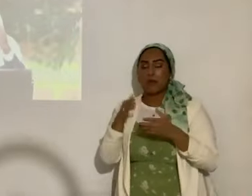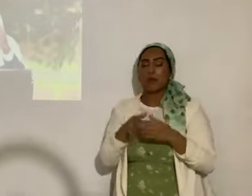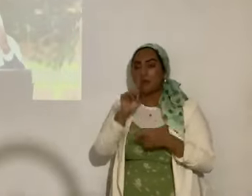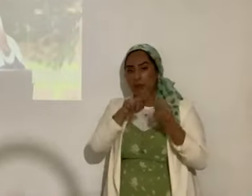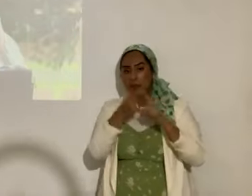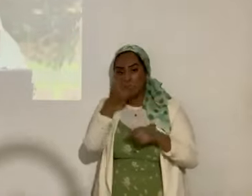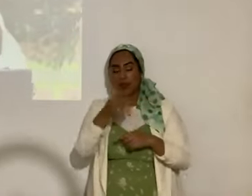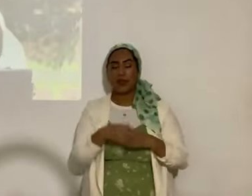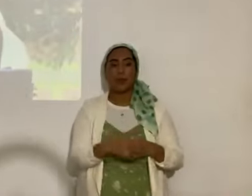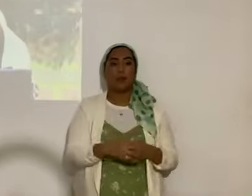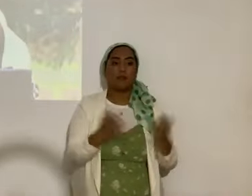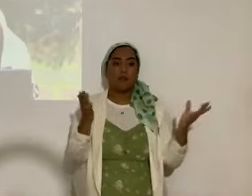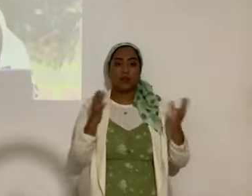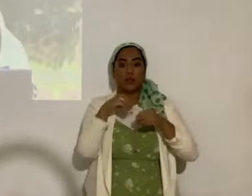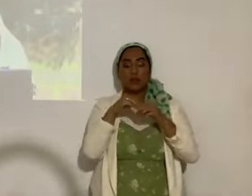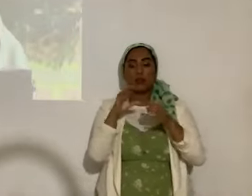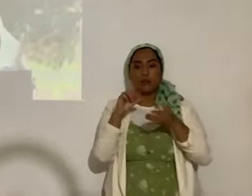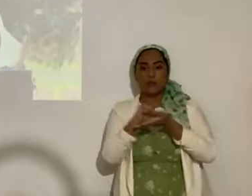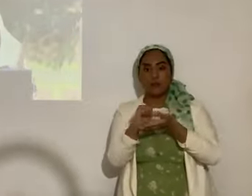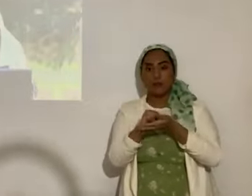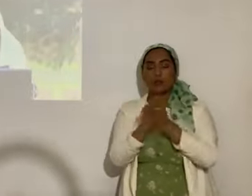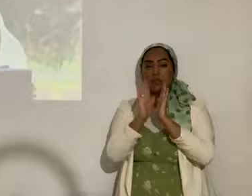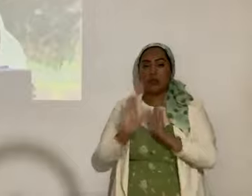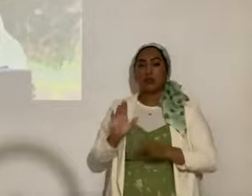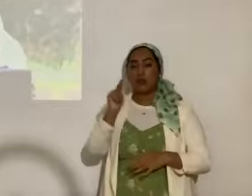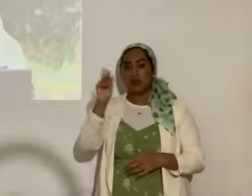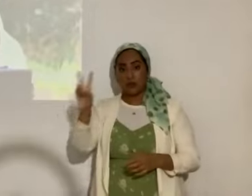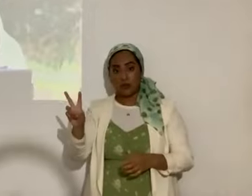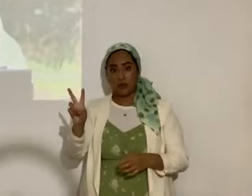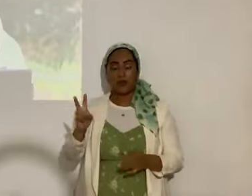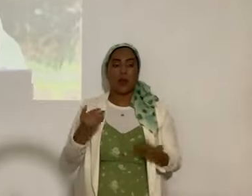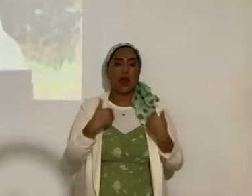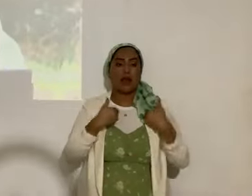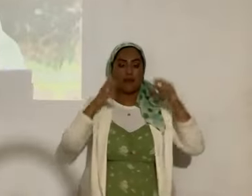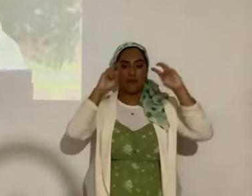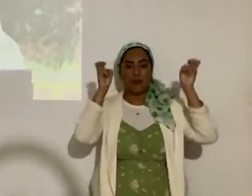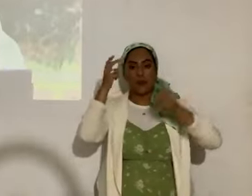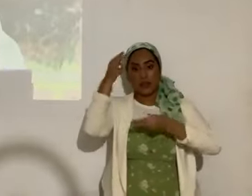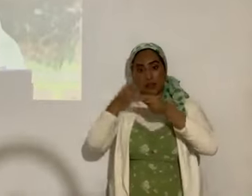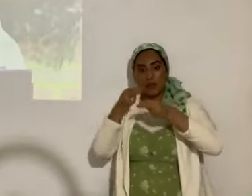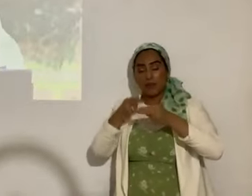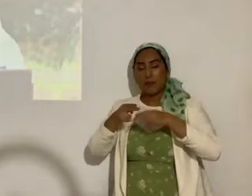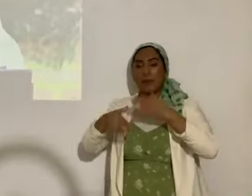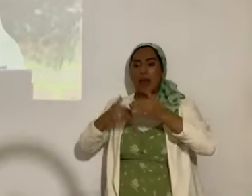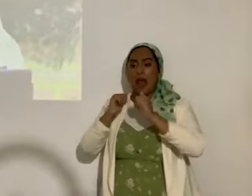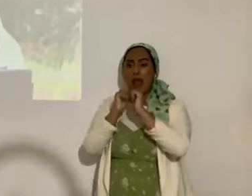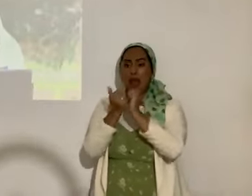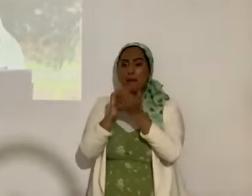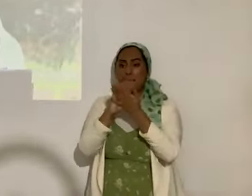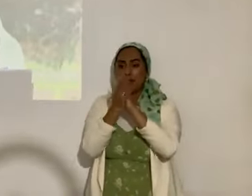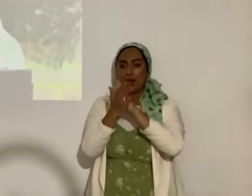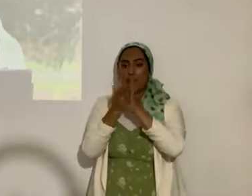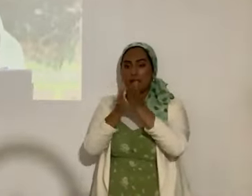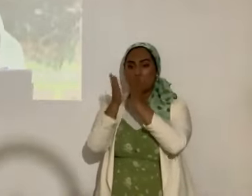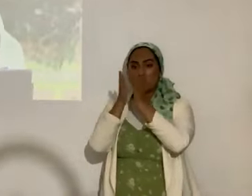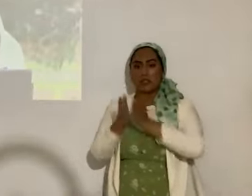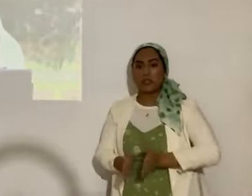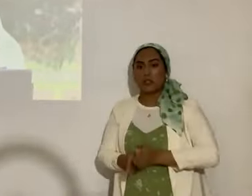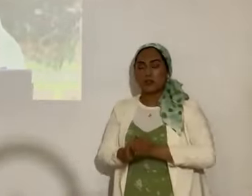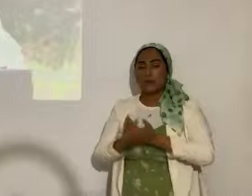amiga que estás conectado bueno en la página de Internet hay un tema que se titula pasos para hacer un discípulo